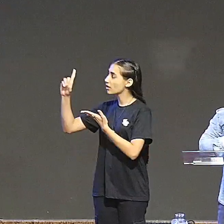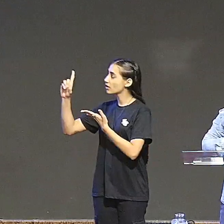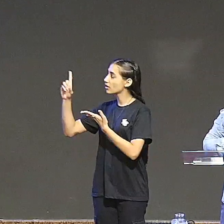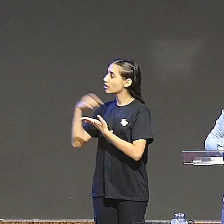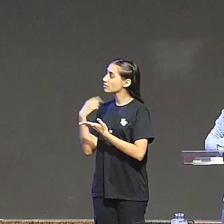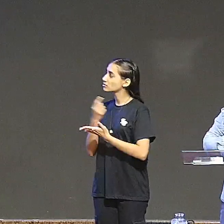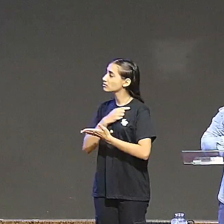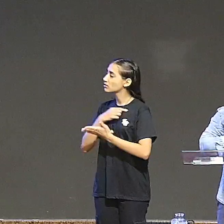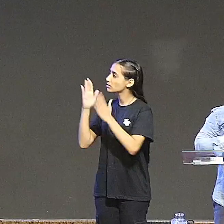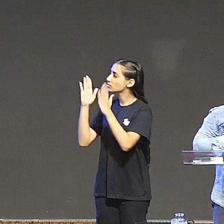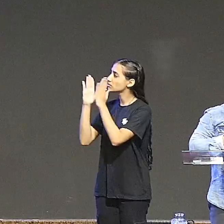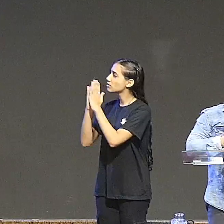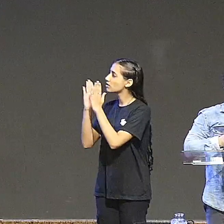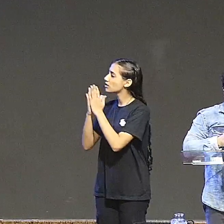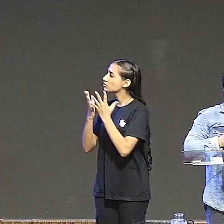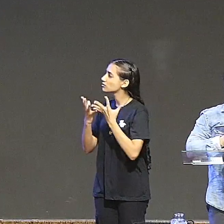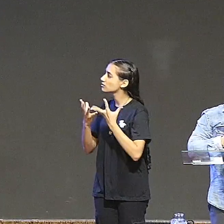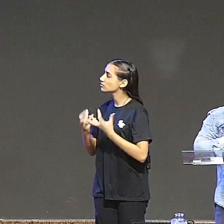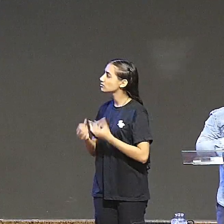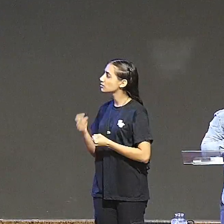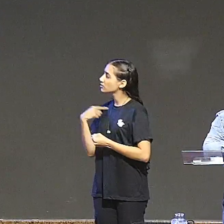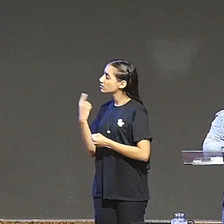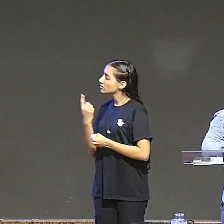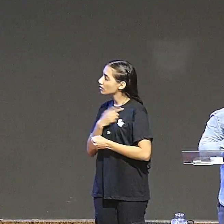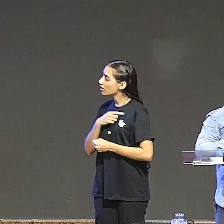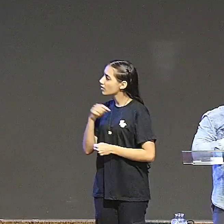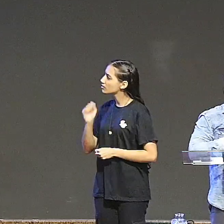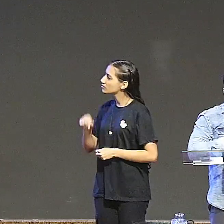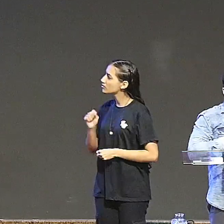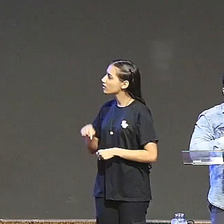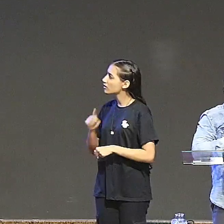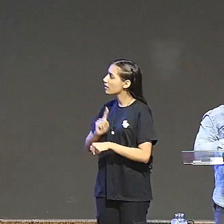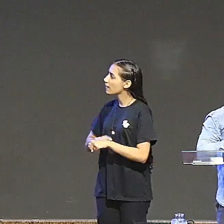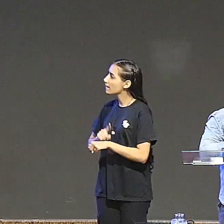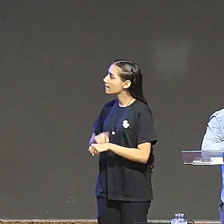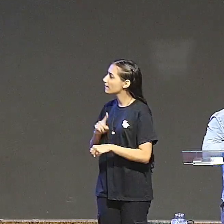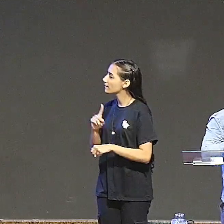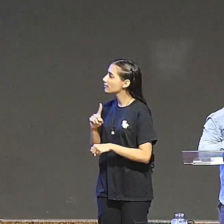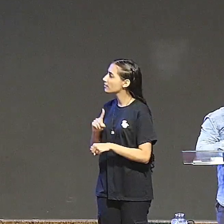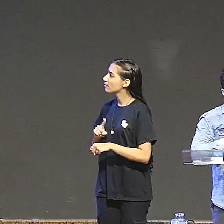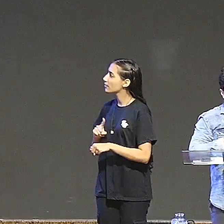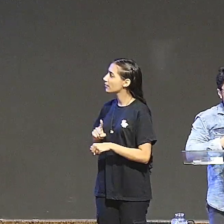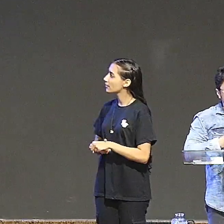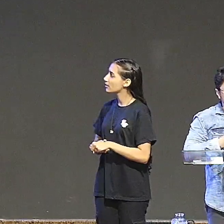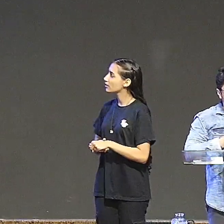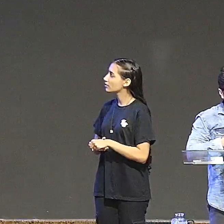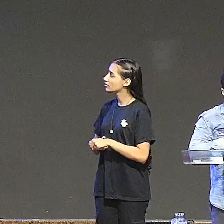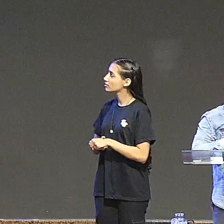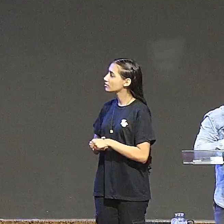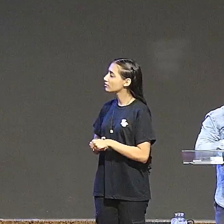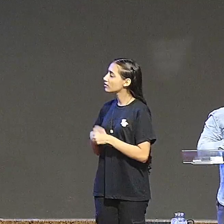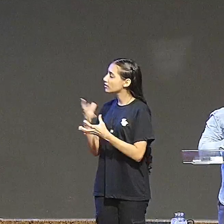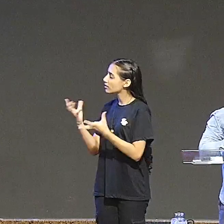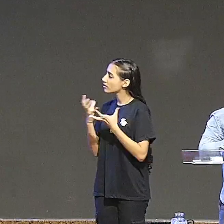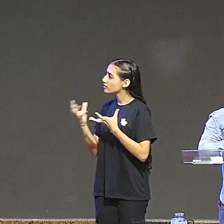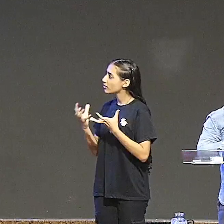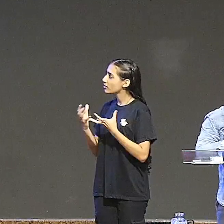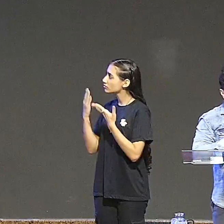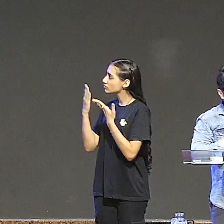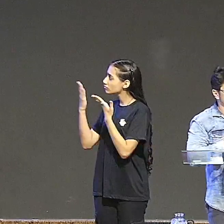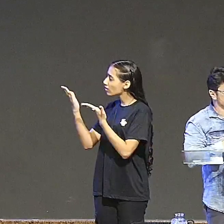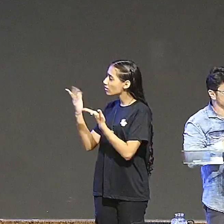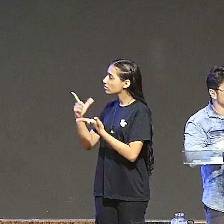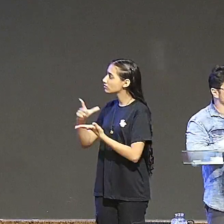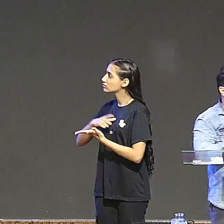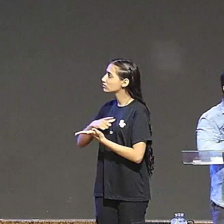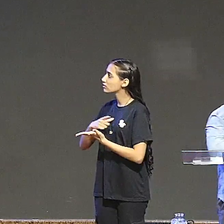viver um tempo aqui diretamente na tua presença em comunhão ouvindo o que o Senhor tem para nos dizer por isso